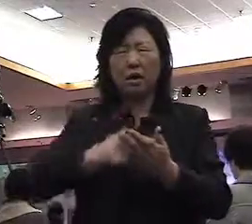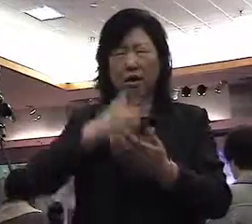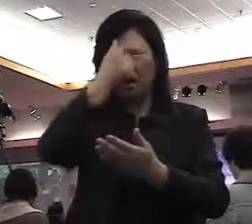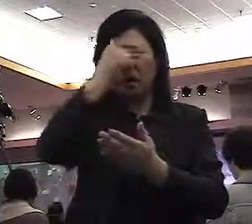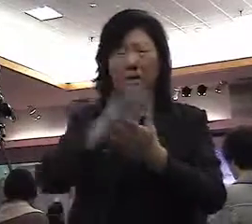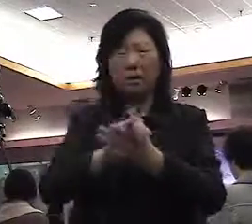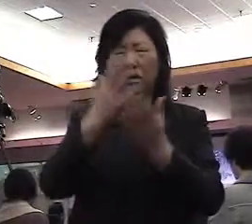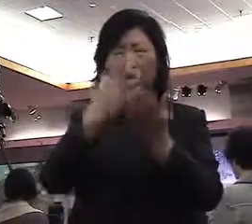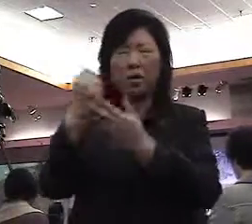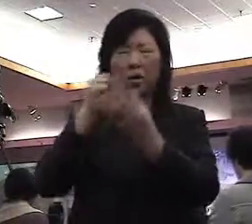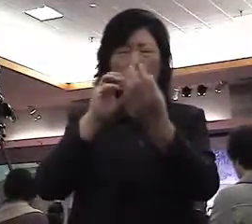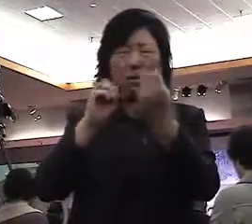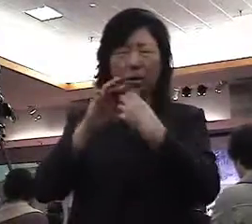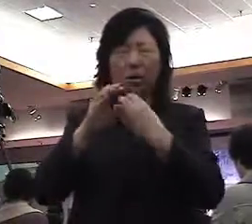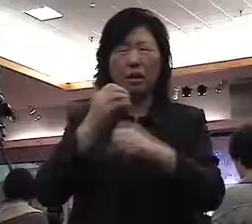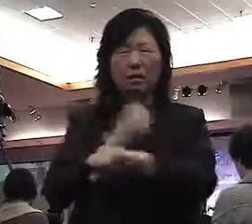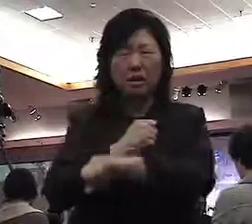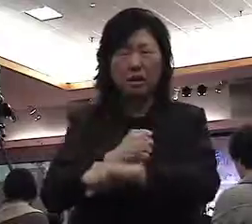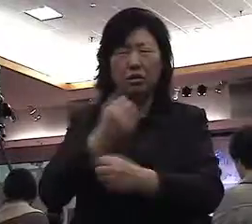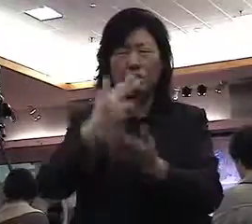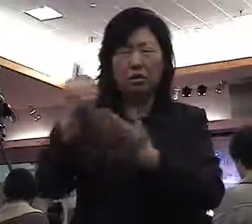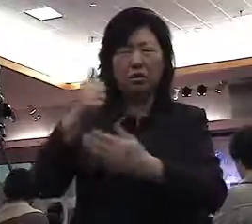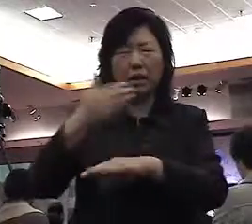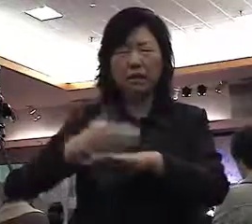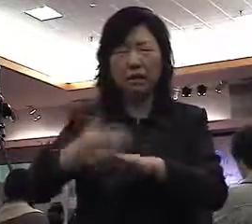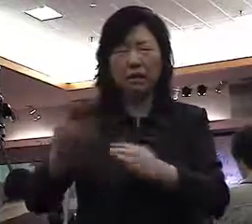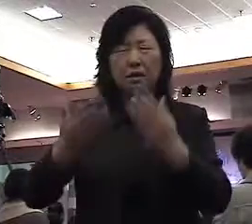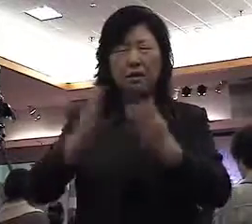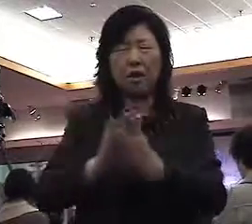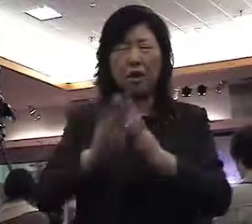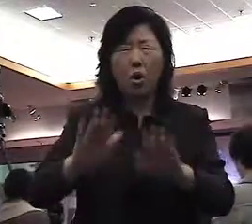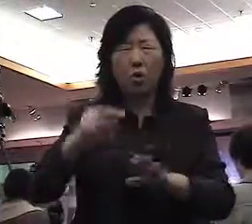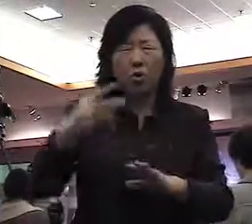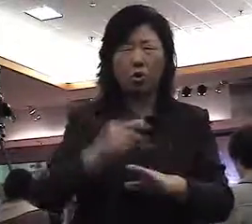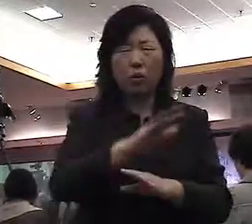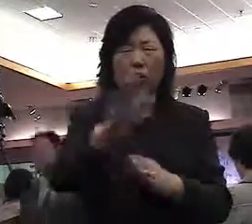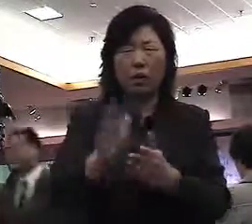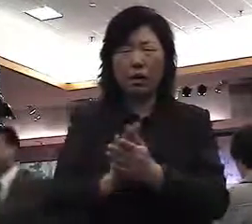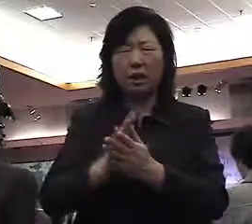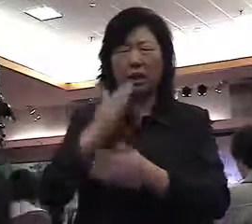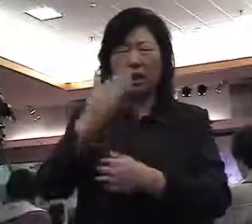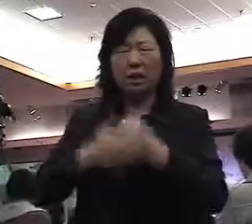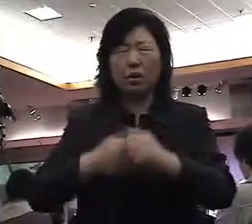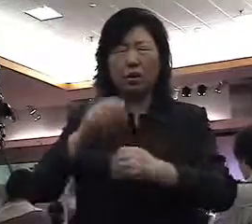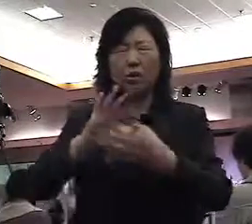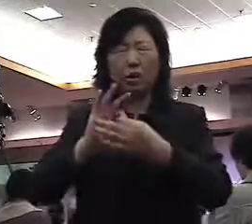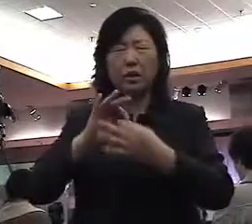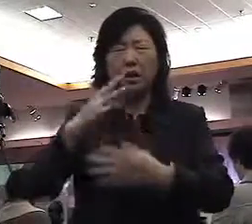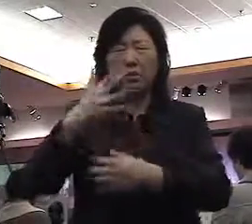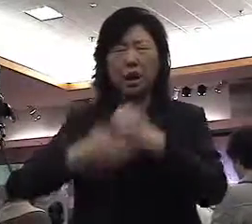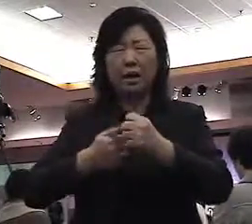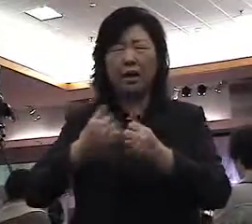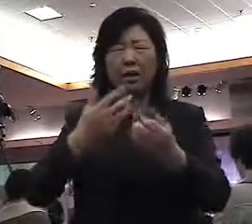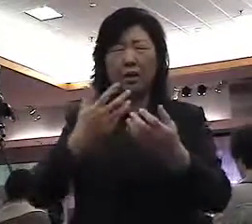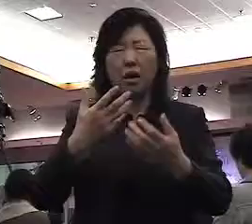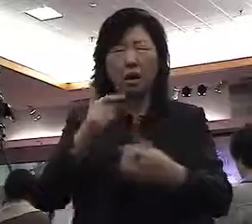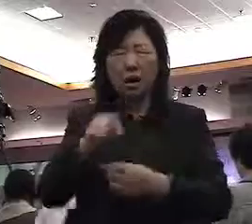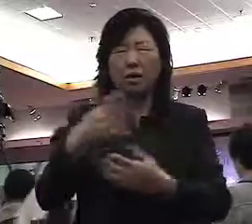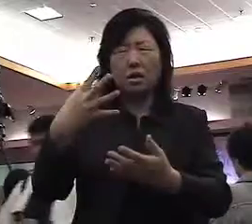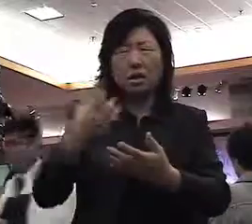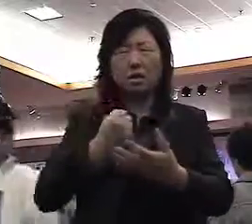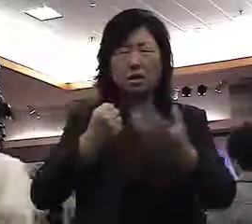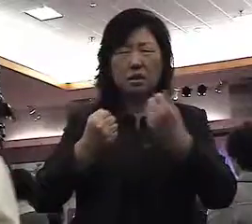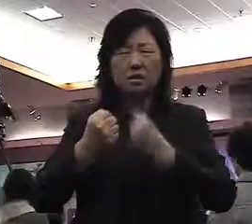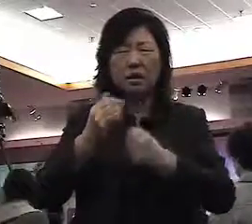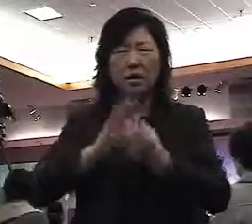응답하시는 하나님, 주님의 이름을 높여드리며 우리가 간절히 기도하고 아버지 하나님 우리 가운데 임하여